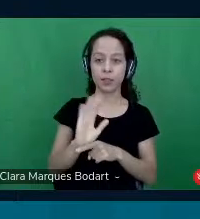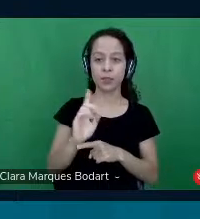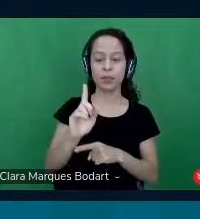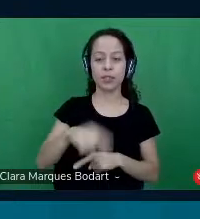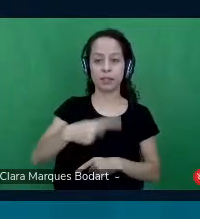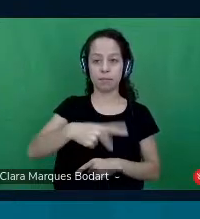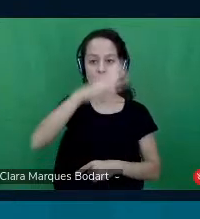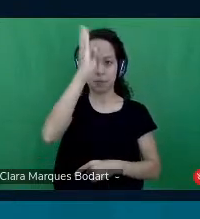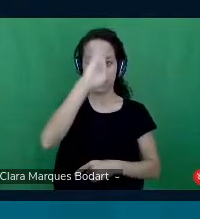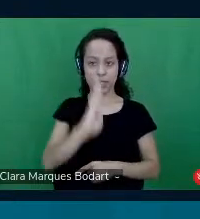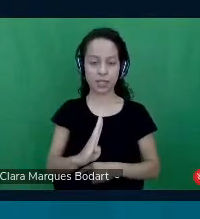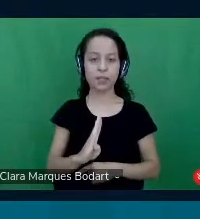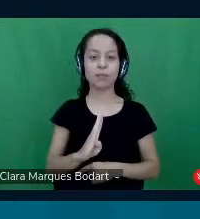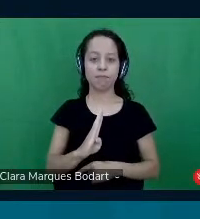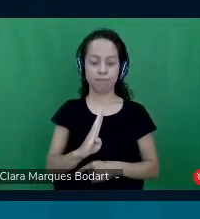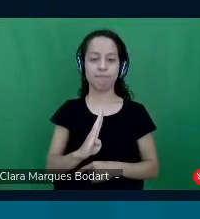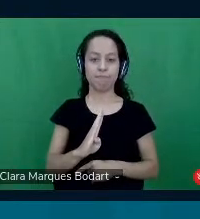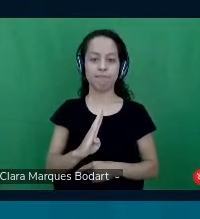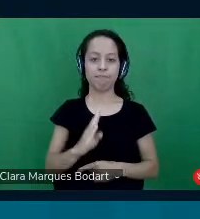Brasileiro.